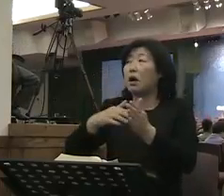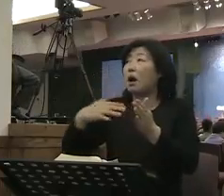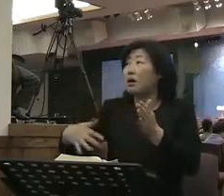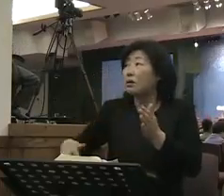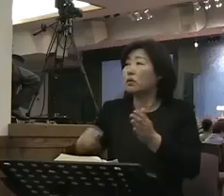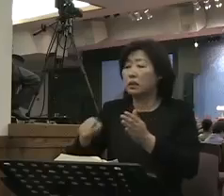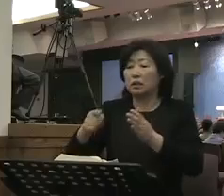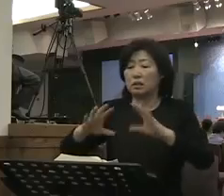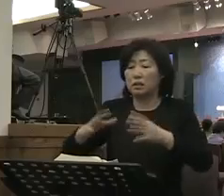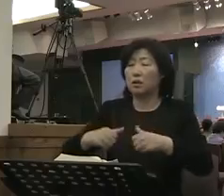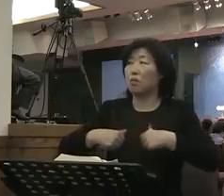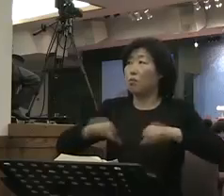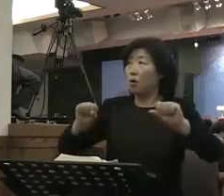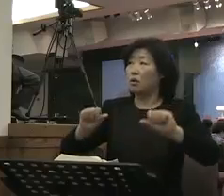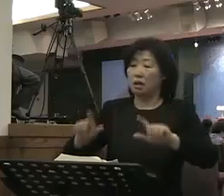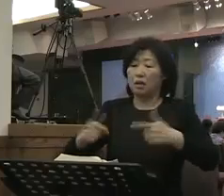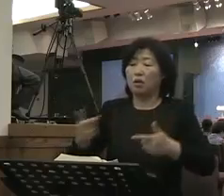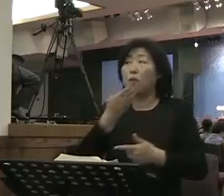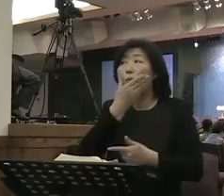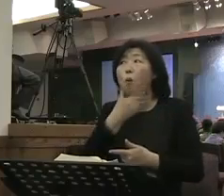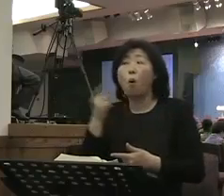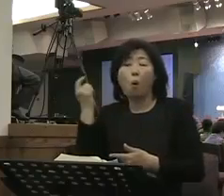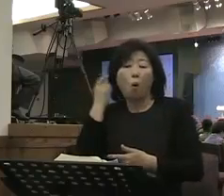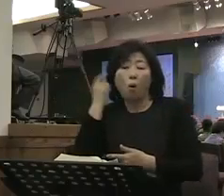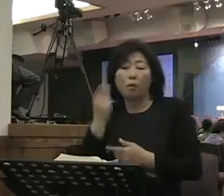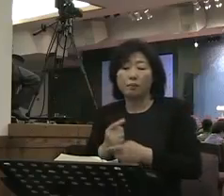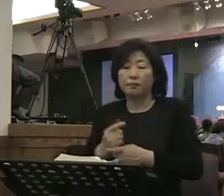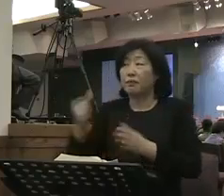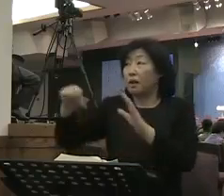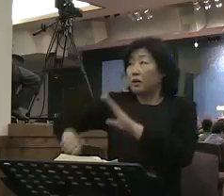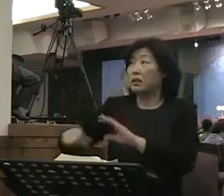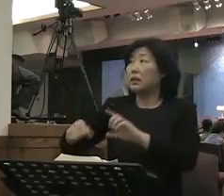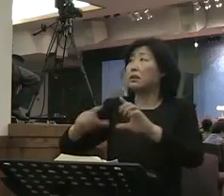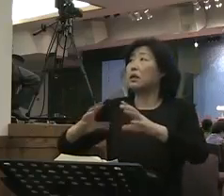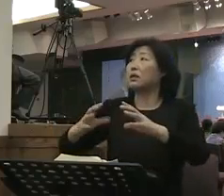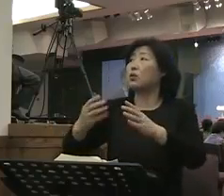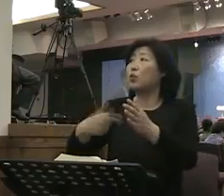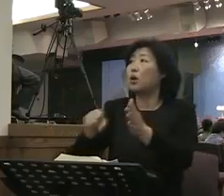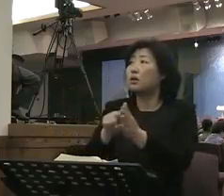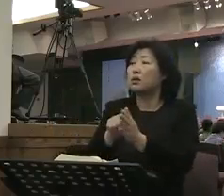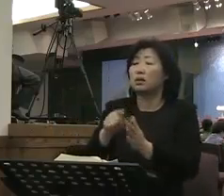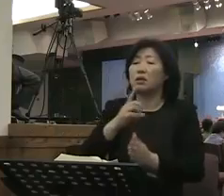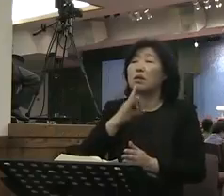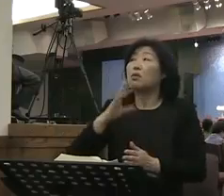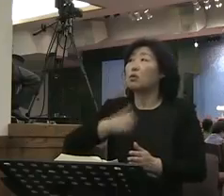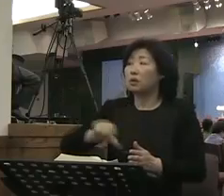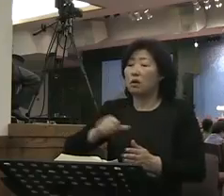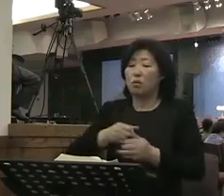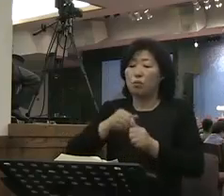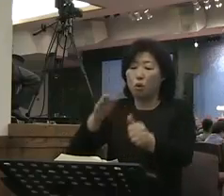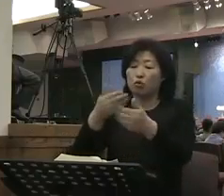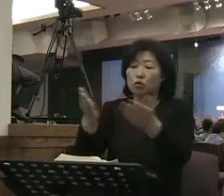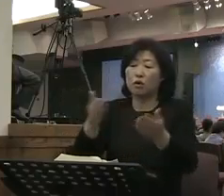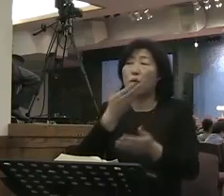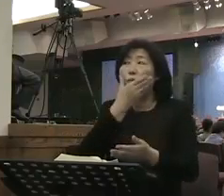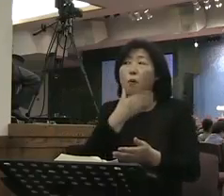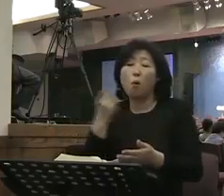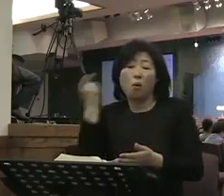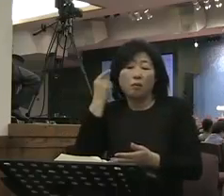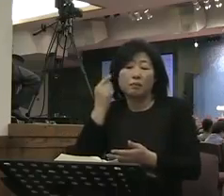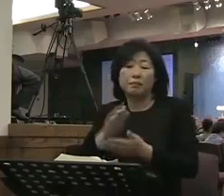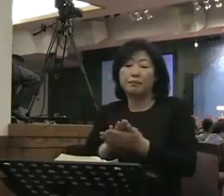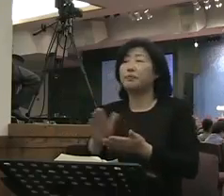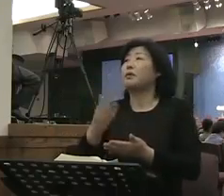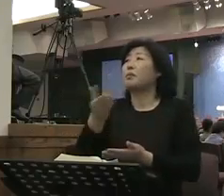포기하지 아니하셨다는 복음입니다. 저주받은 이 세상을 위하여서 독생자를 보내주셨다는 복음입니다.